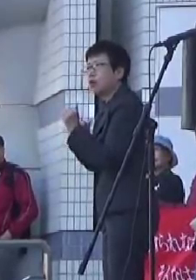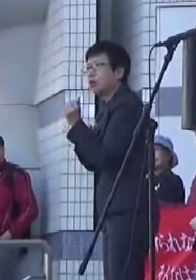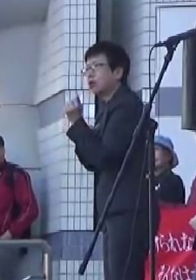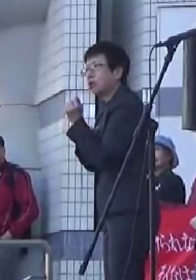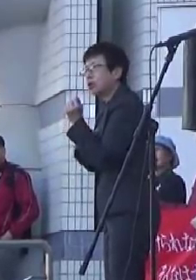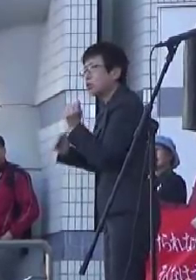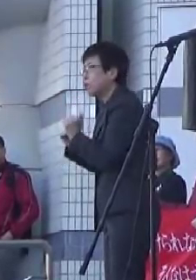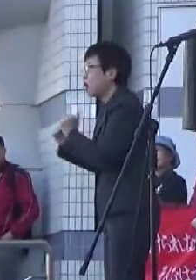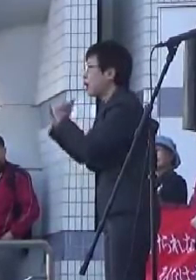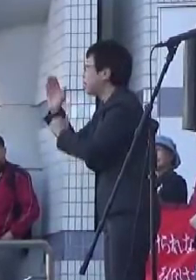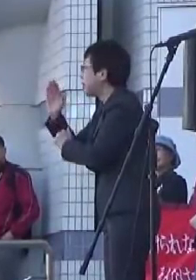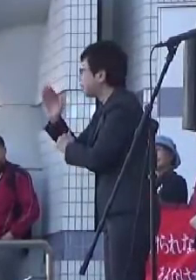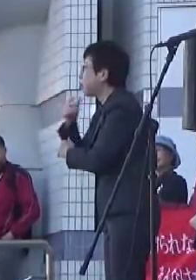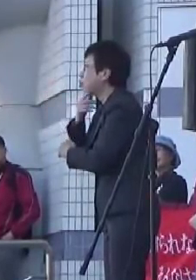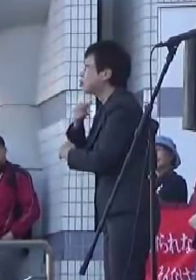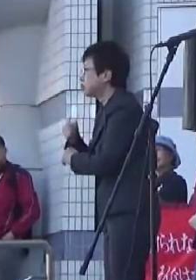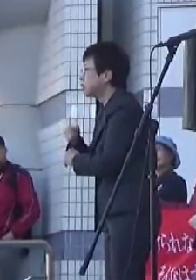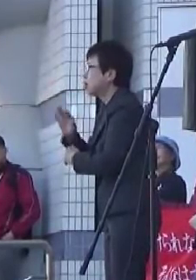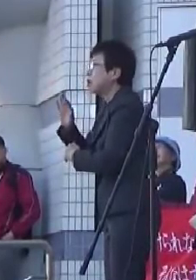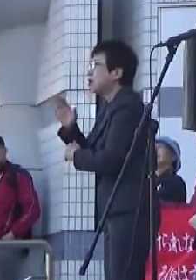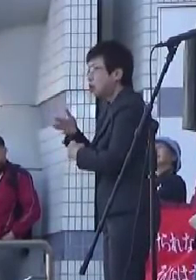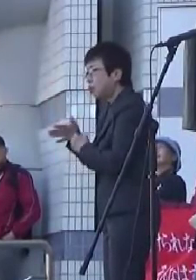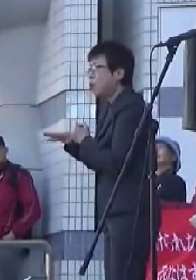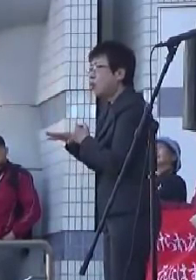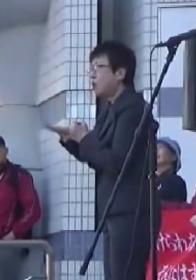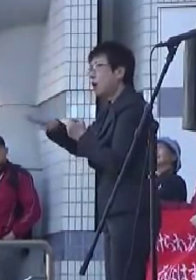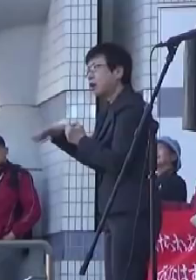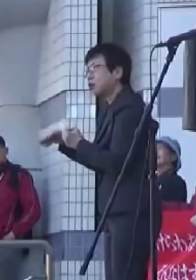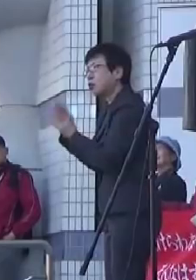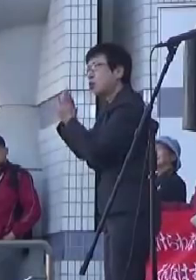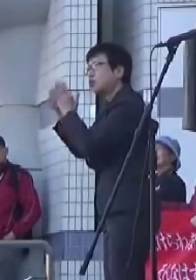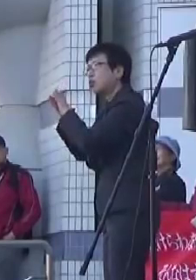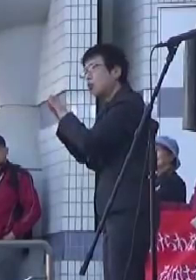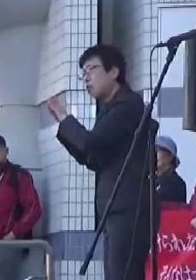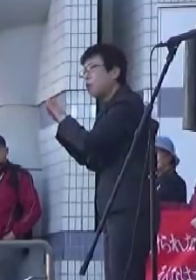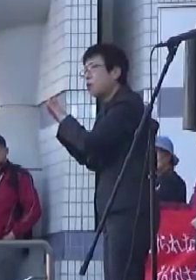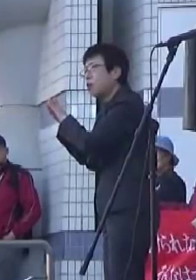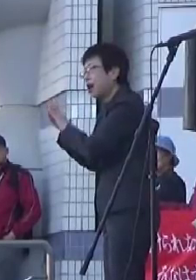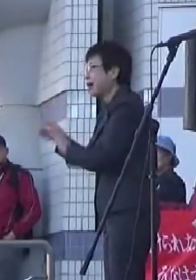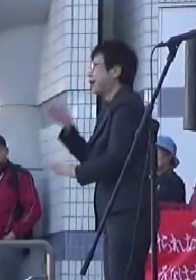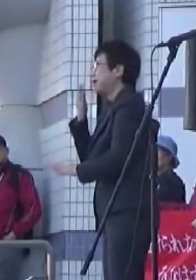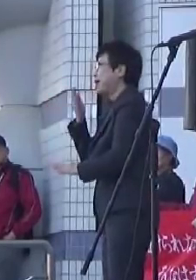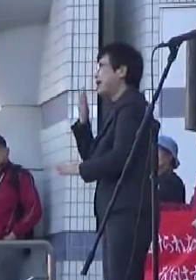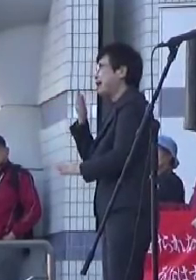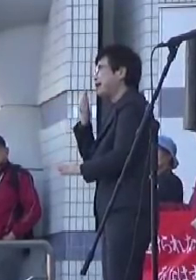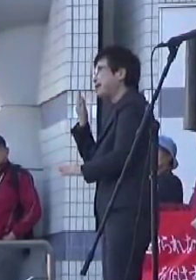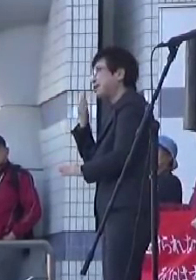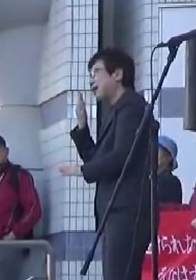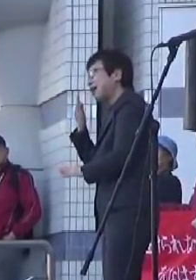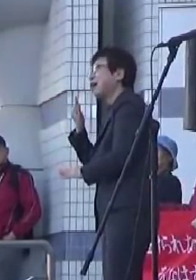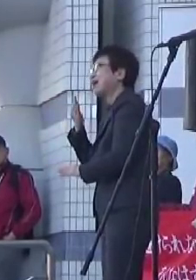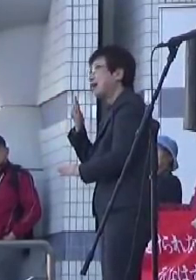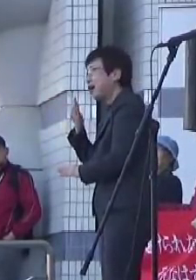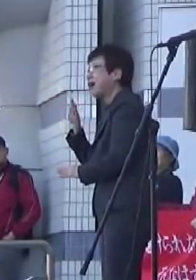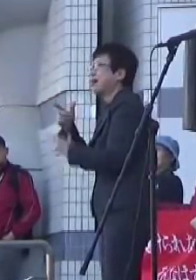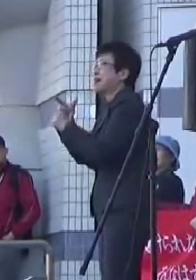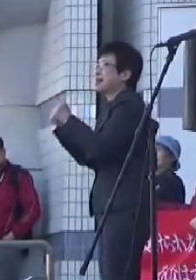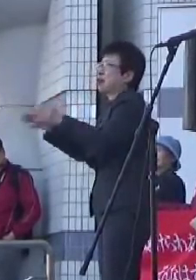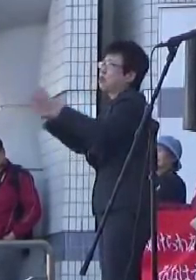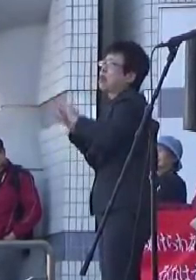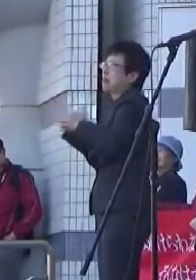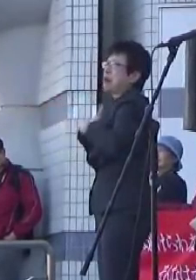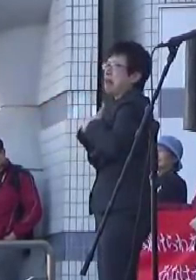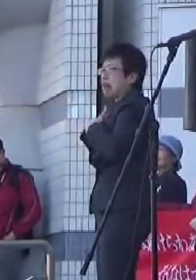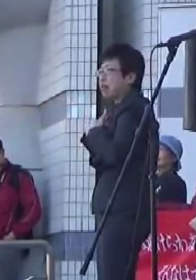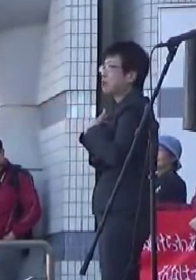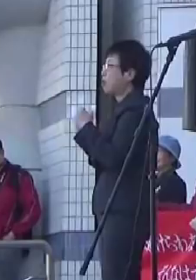たい。それなのに環境省はね、それこそ笑い声を上げながら被爆を全国で受け入れるべきだな